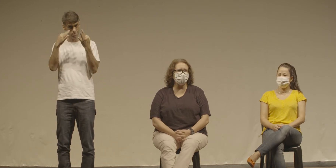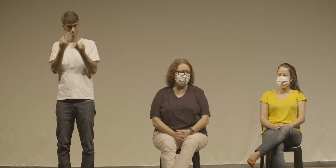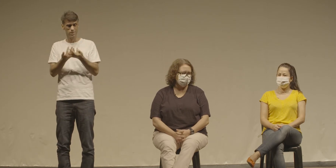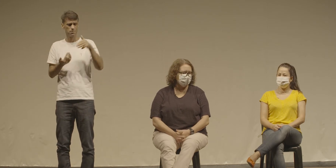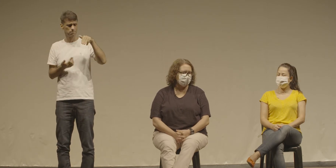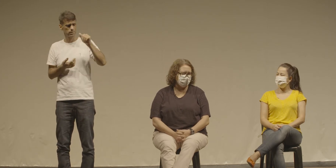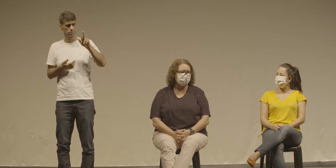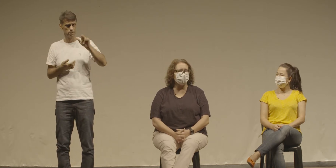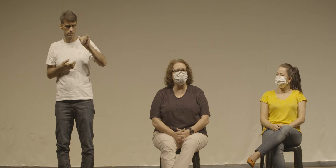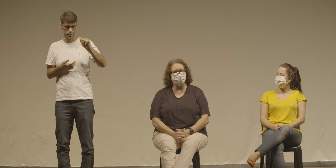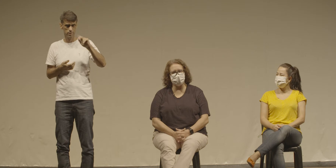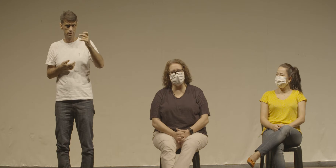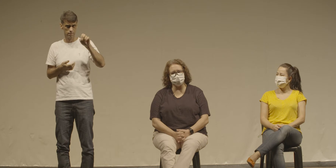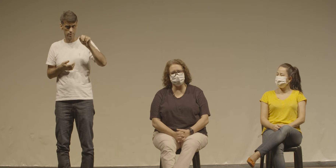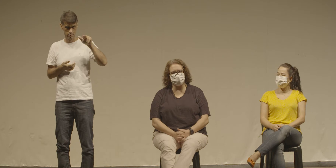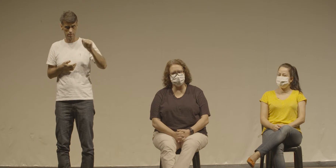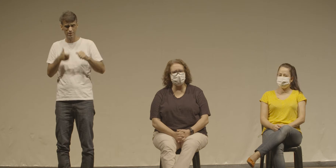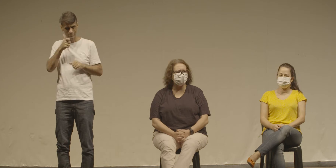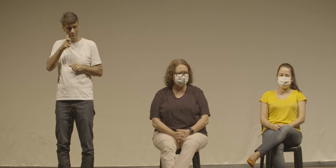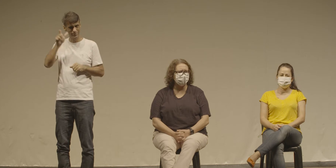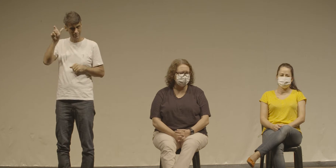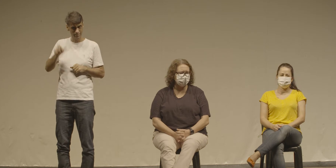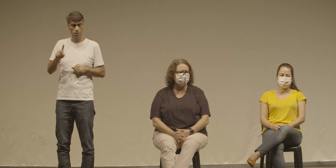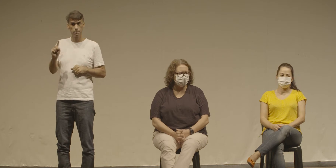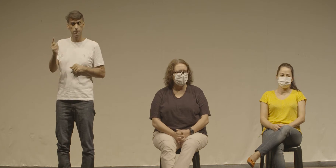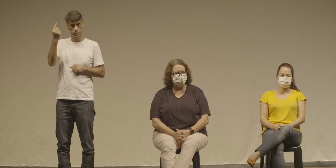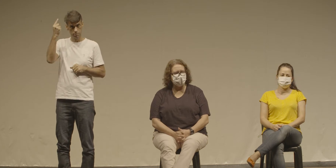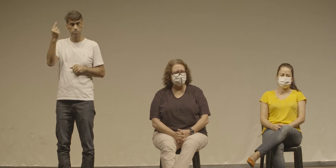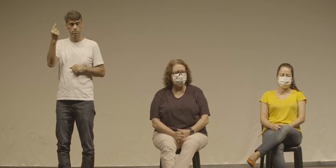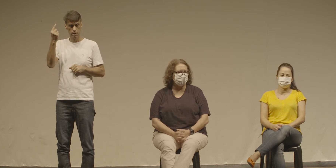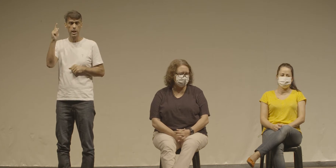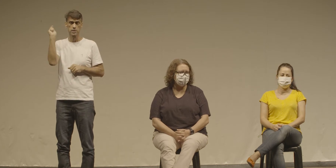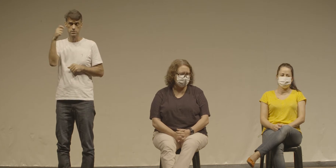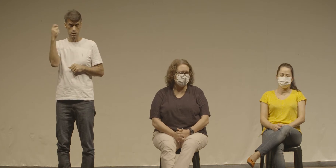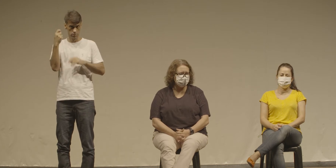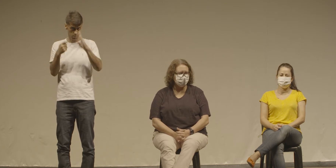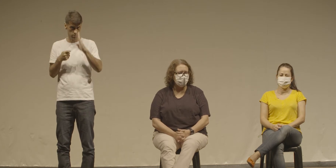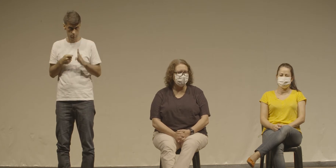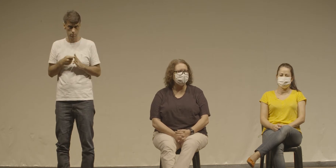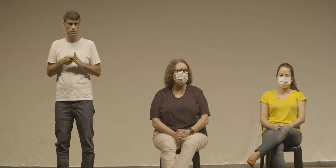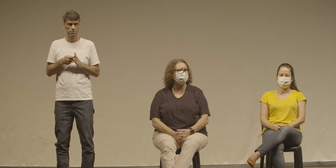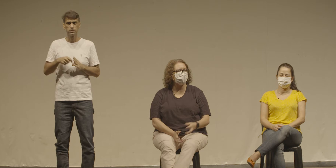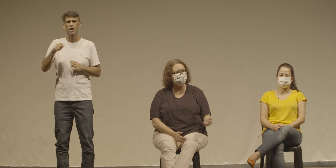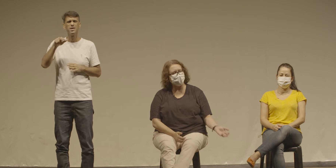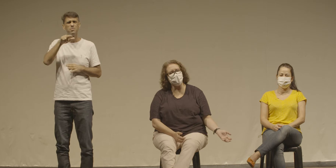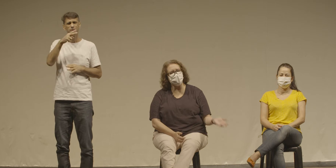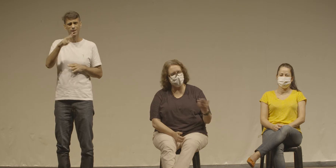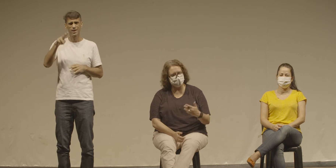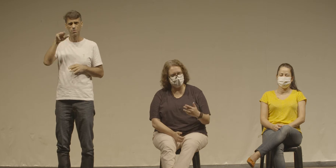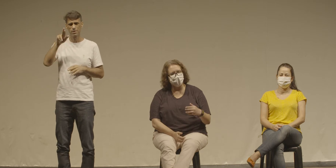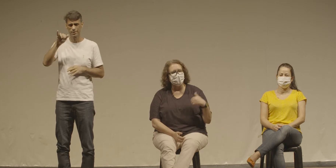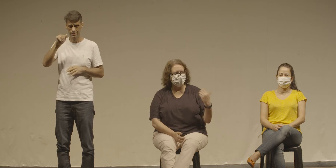já teve uma irmã, a Coca, que foi na primeira seleção brasileira de basquete, a irmã da Maria Helena jogava basquete. Então,